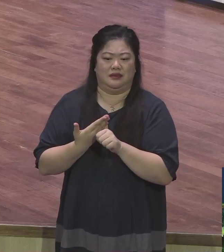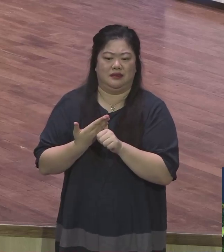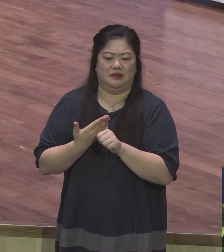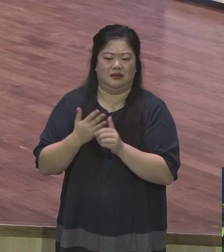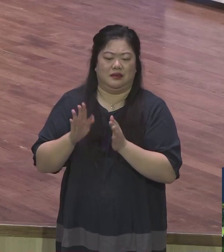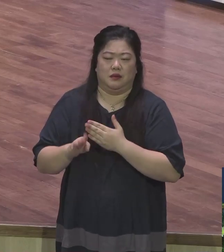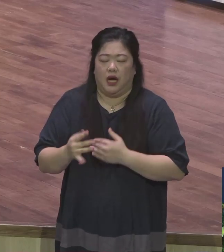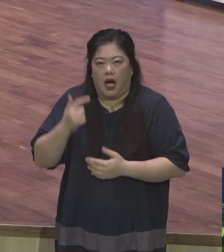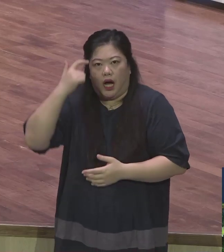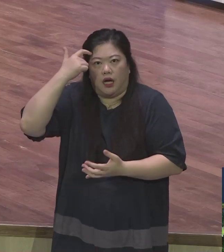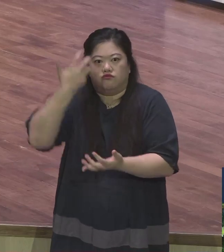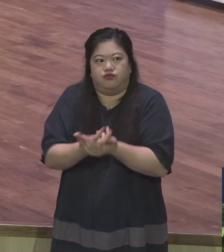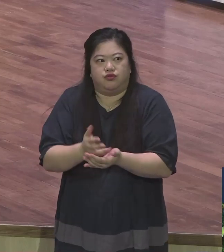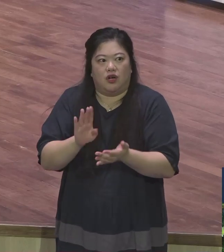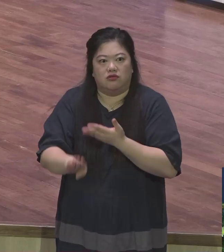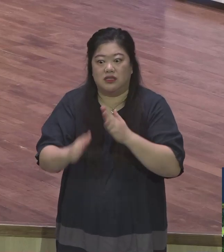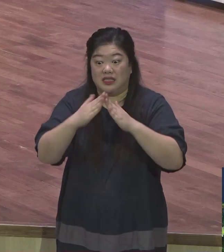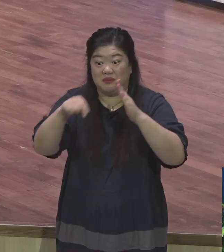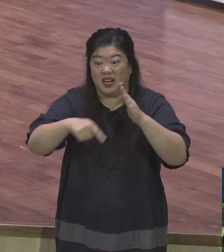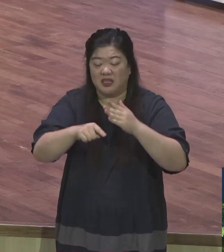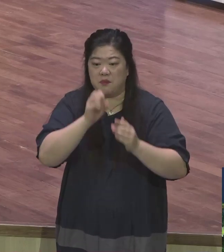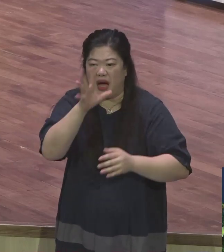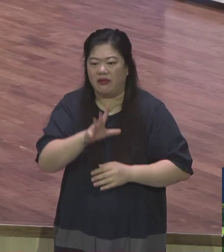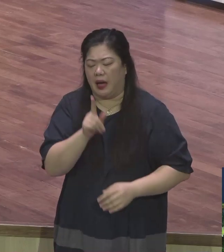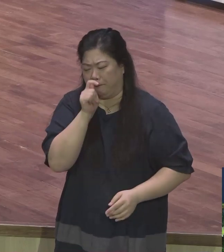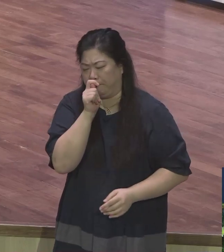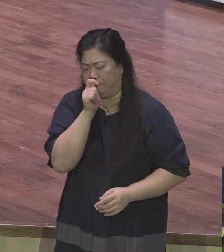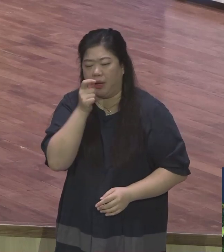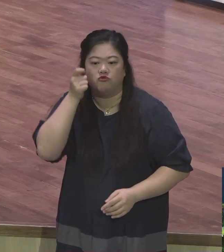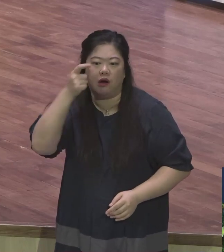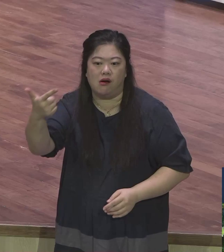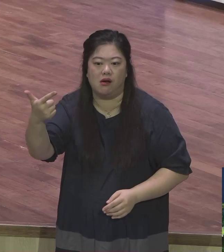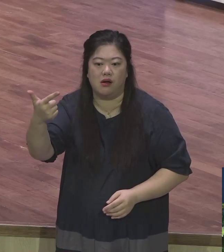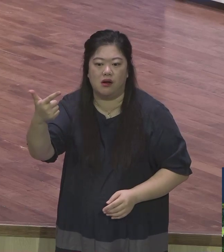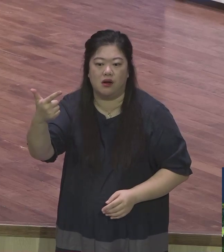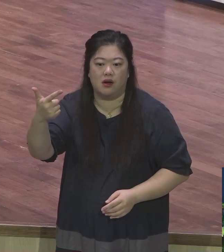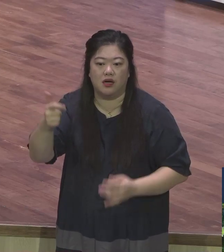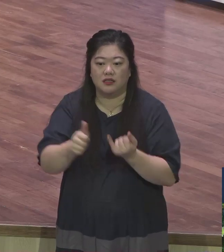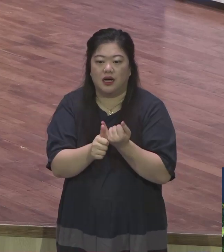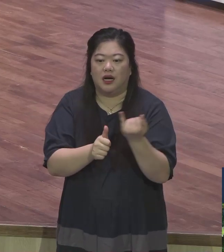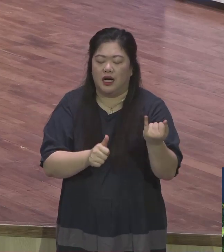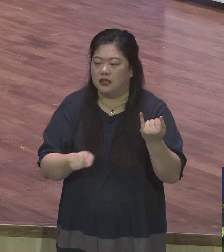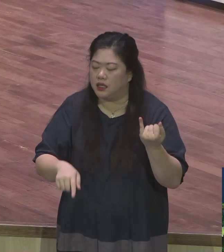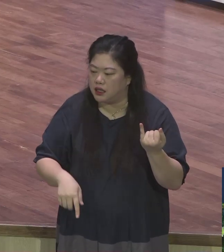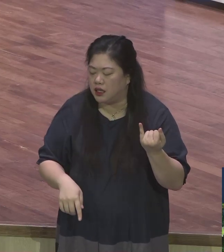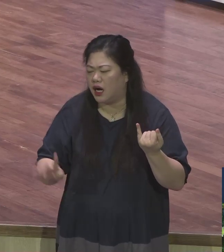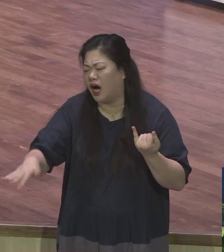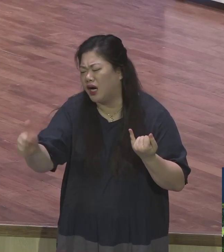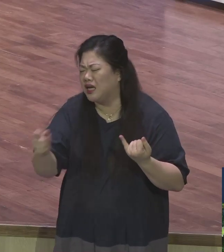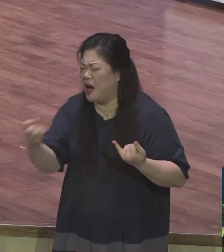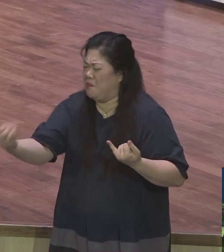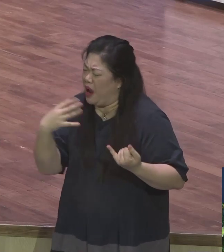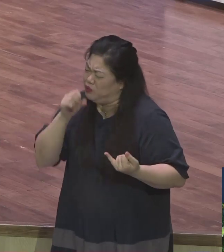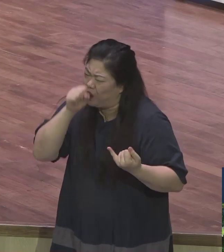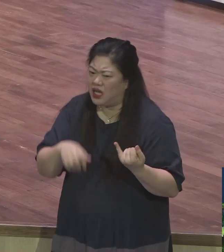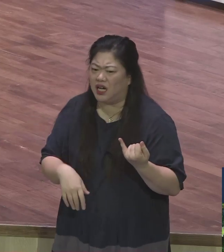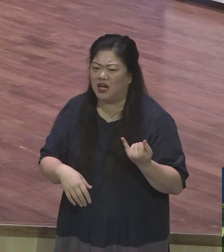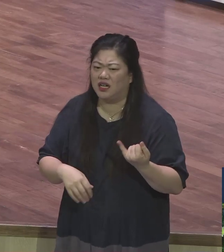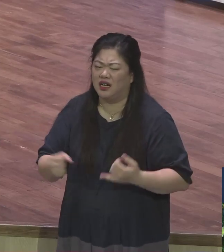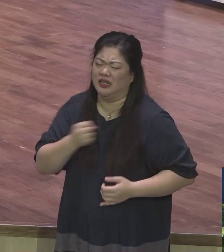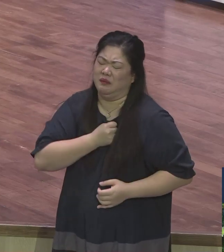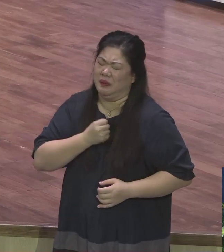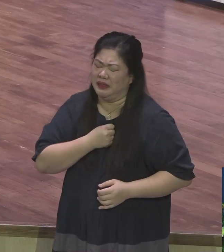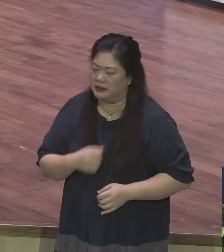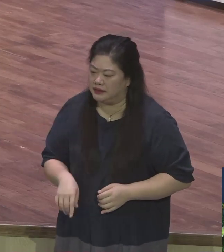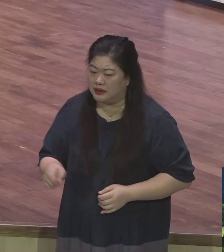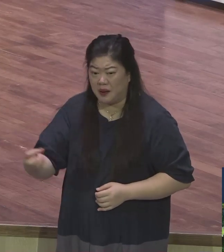얼마나 충격받았던지 말을 안 해. 그러니 아내가 볼 때 얼마나 답답해요. 오늘 편지를 썼어. 그 남편의